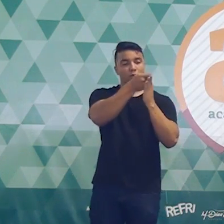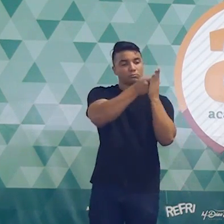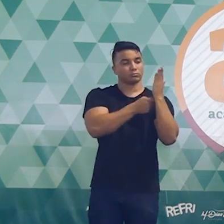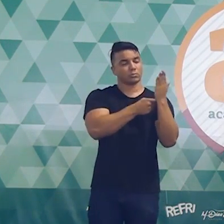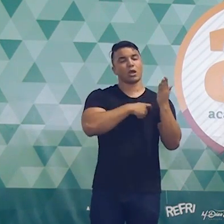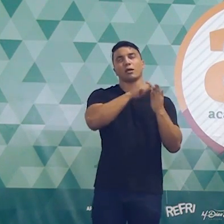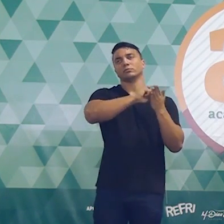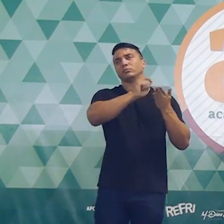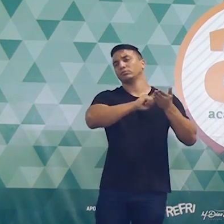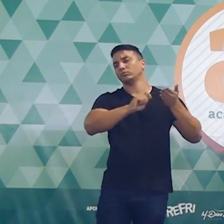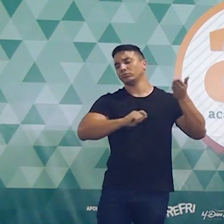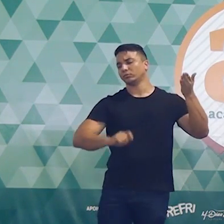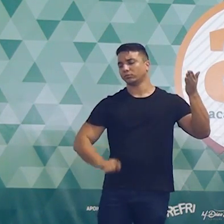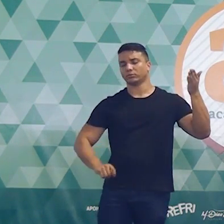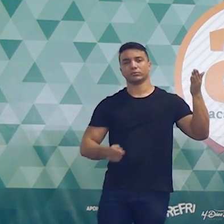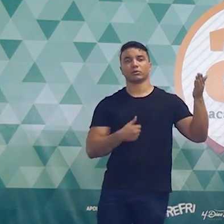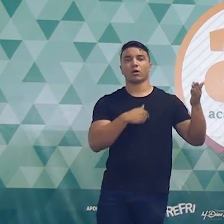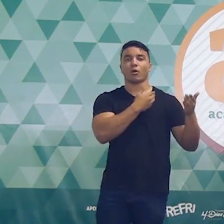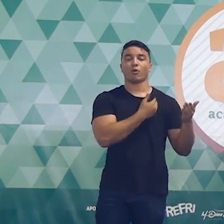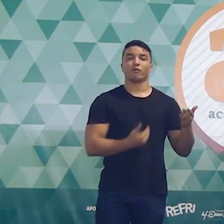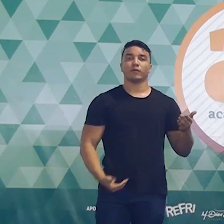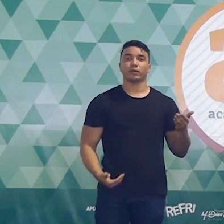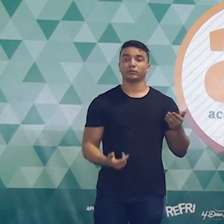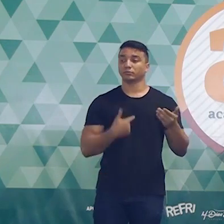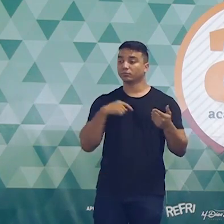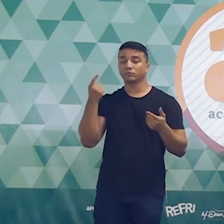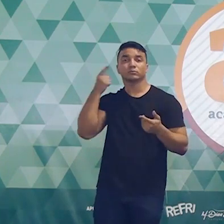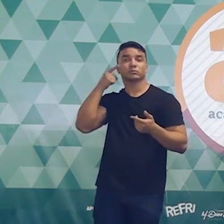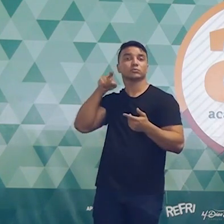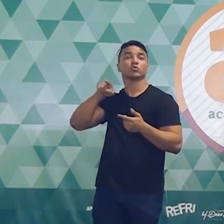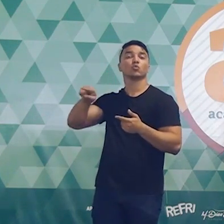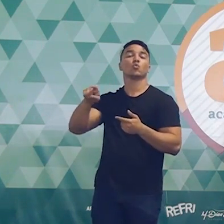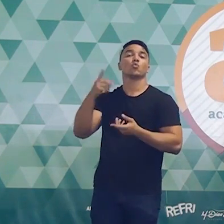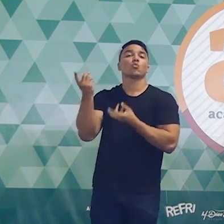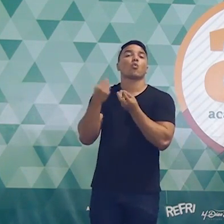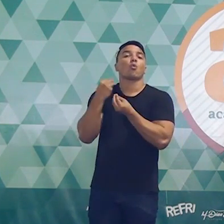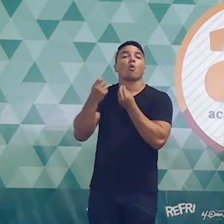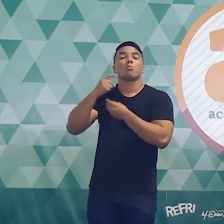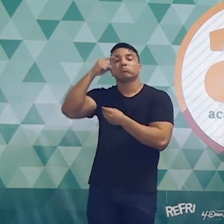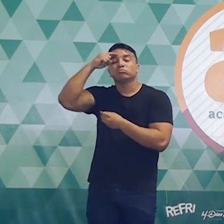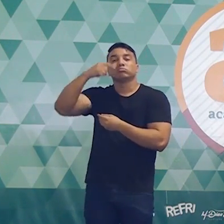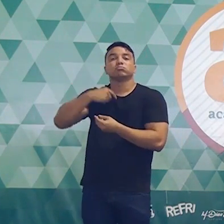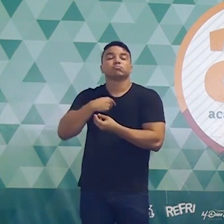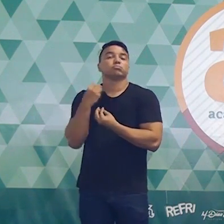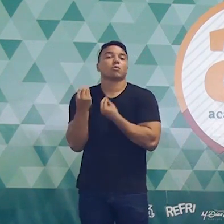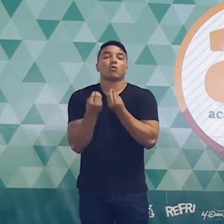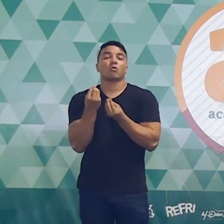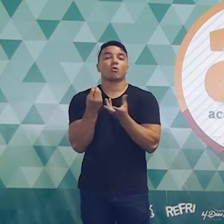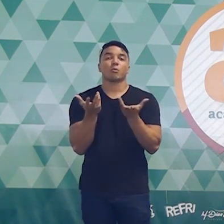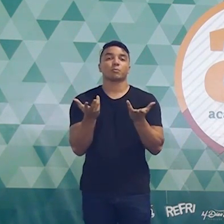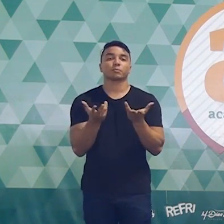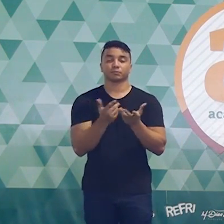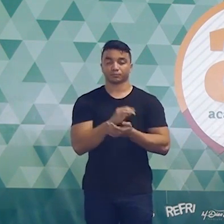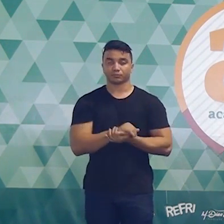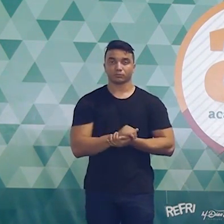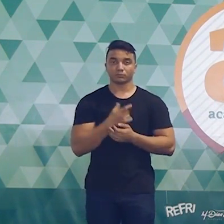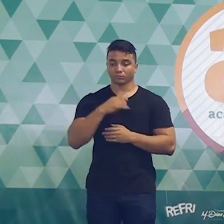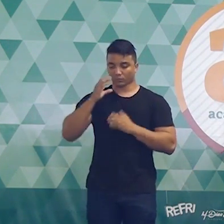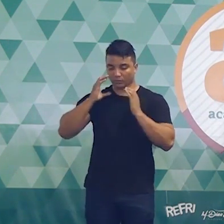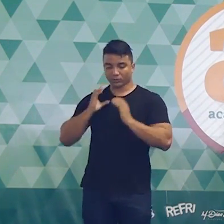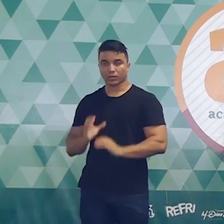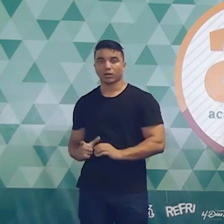e dizer o governo. E tu? E tu? Olha, eu posso atuar em forma de